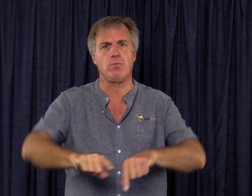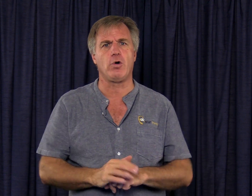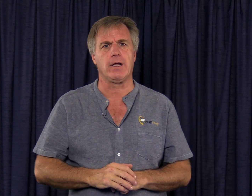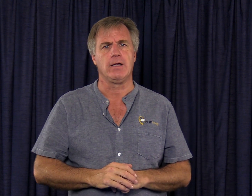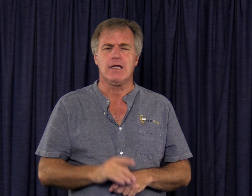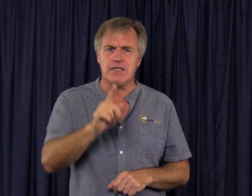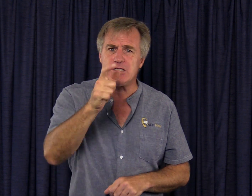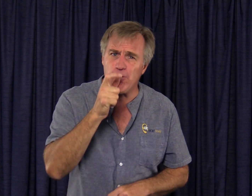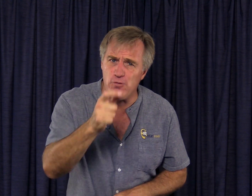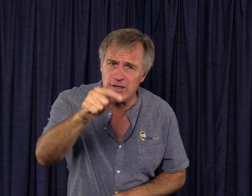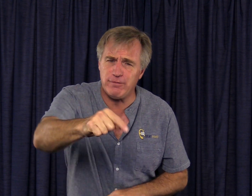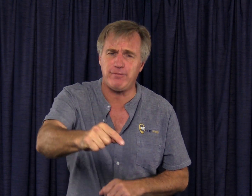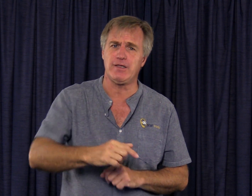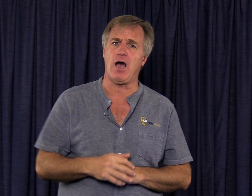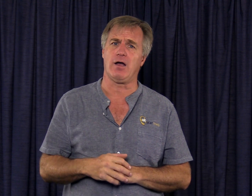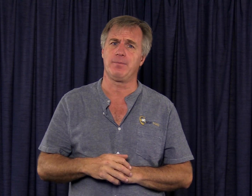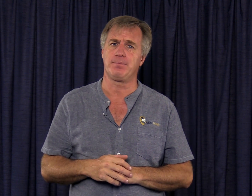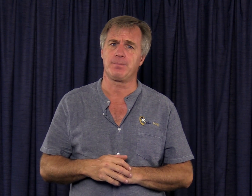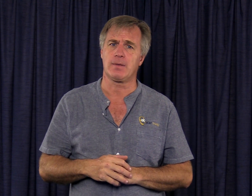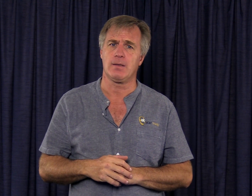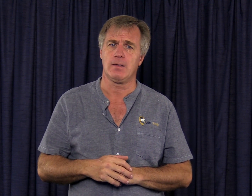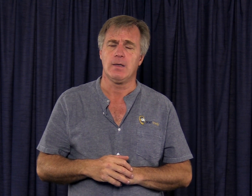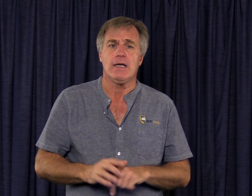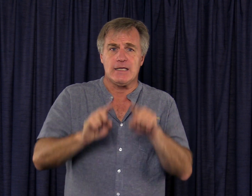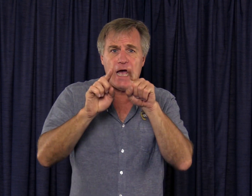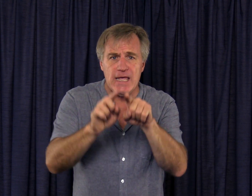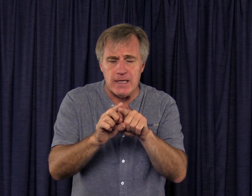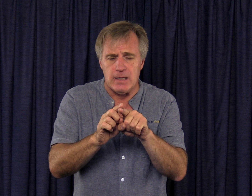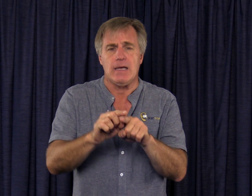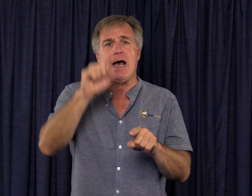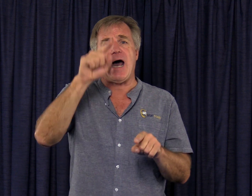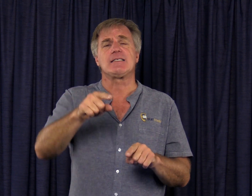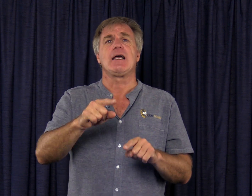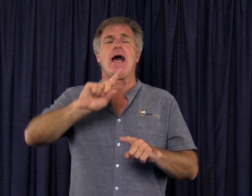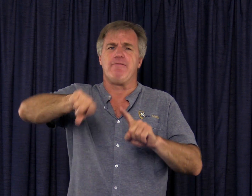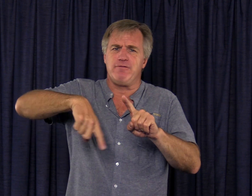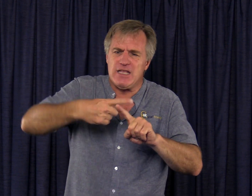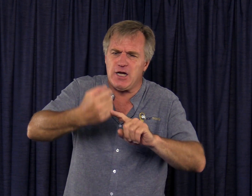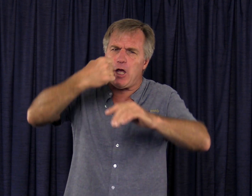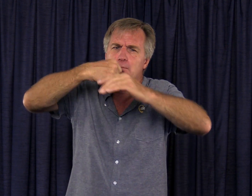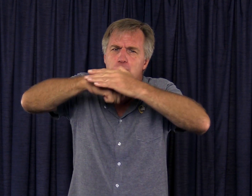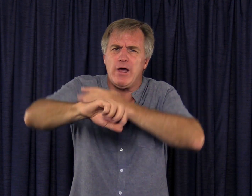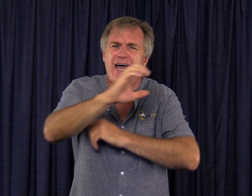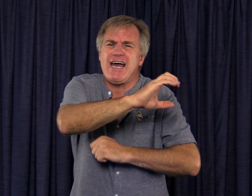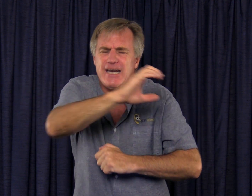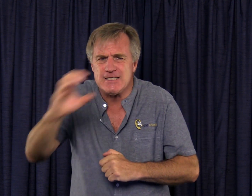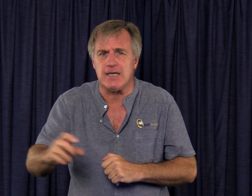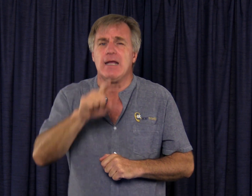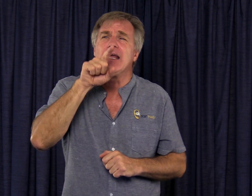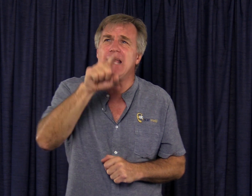vanmôre. Dis jou woord vir vandag. Jy, as 'n wedergebore Christen, jy